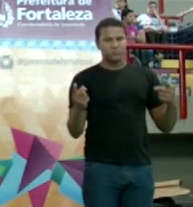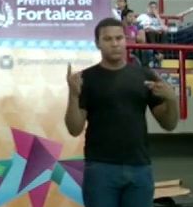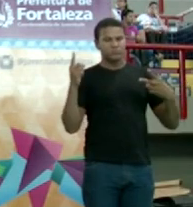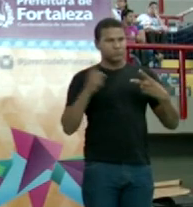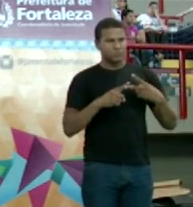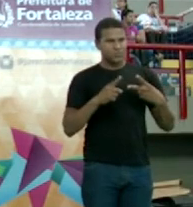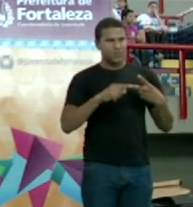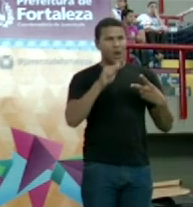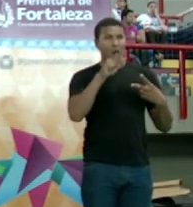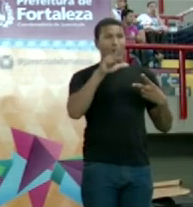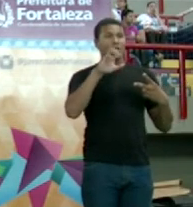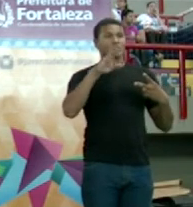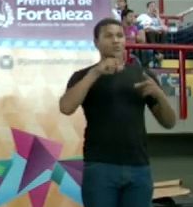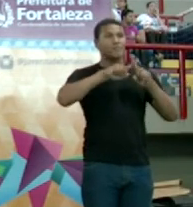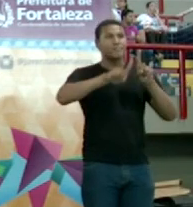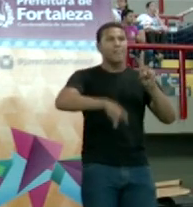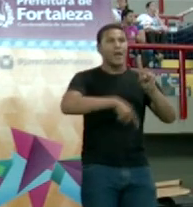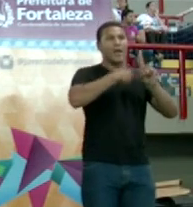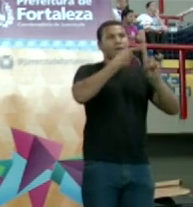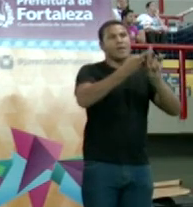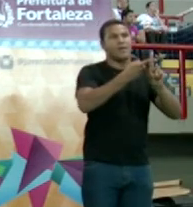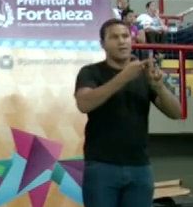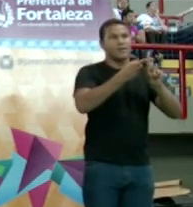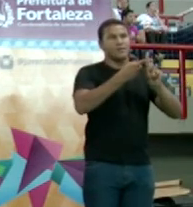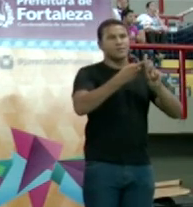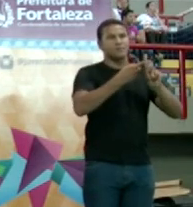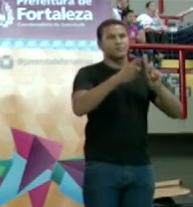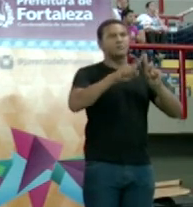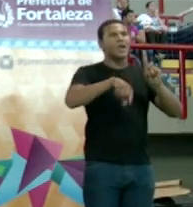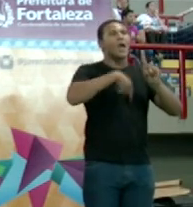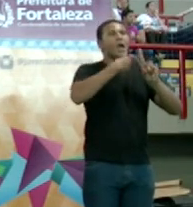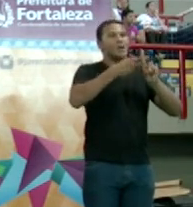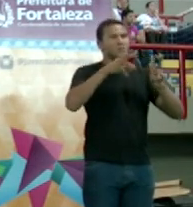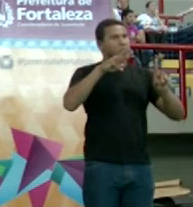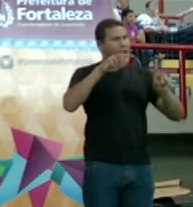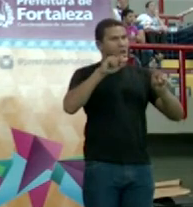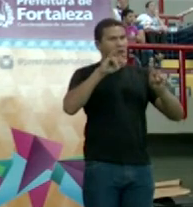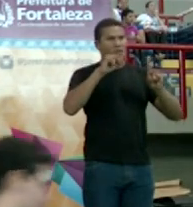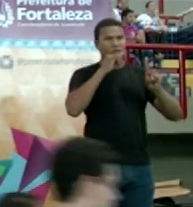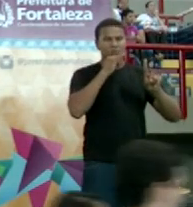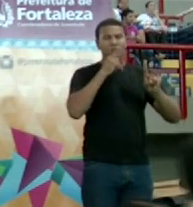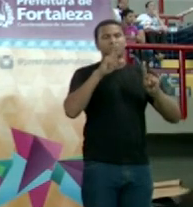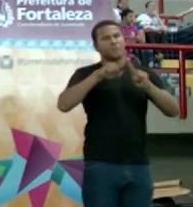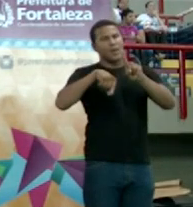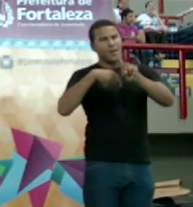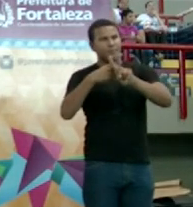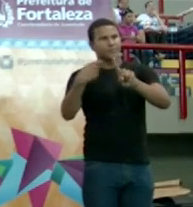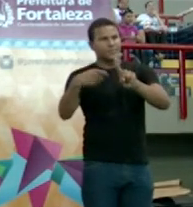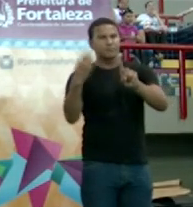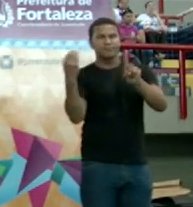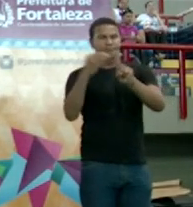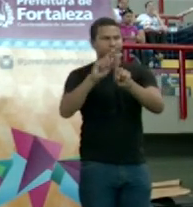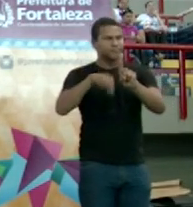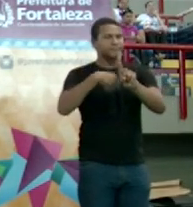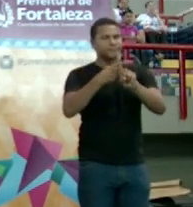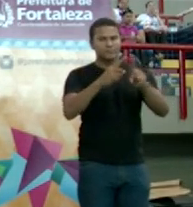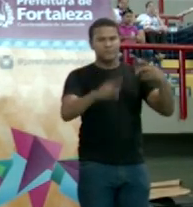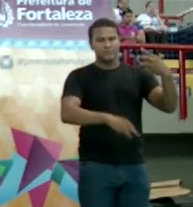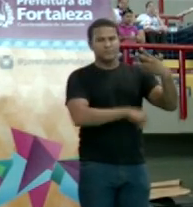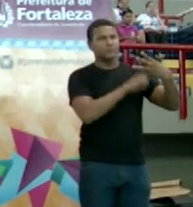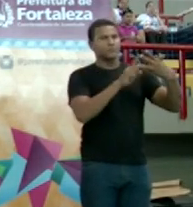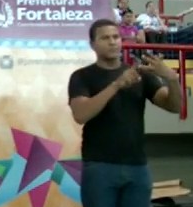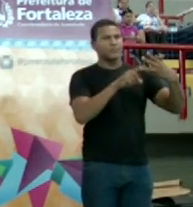um conector e apresenta a tese. Tese é o tópico frasal. É a minha opinião sobre o